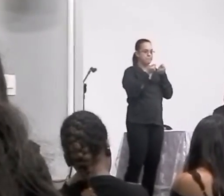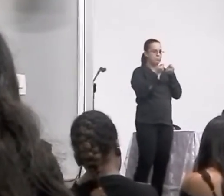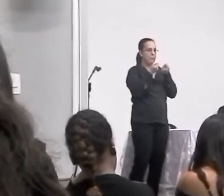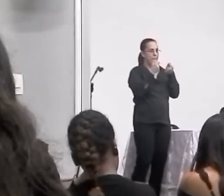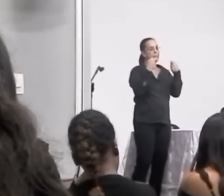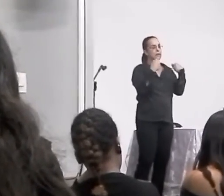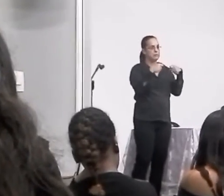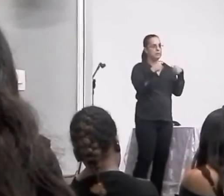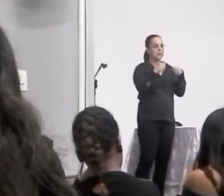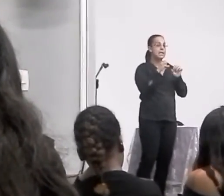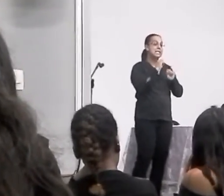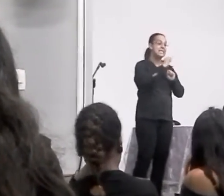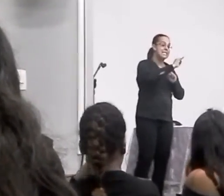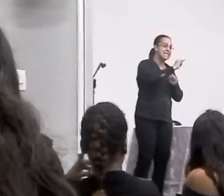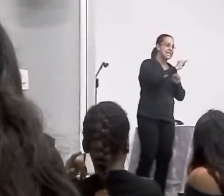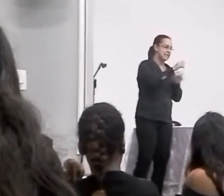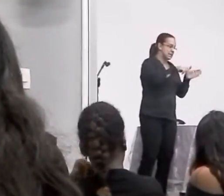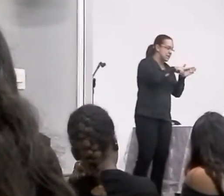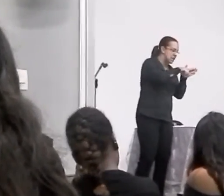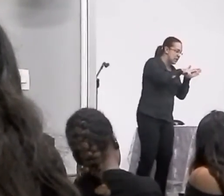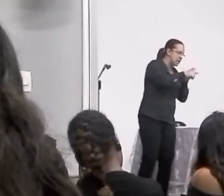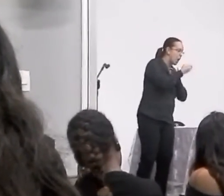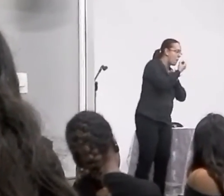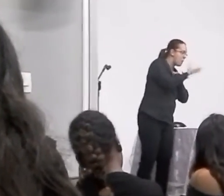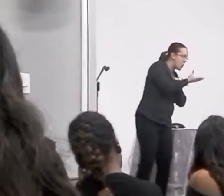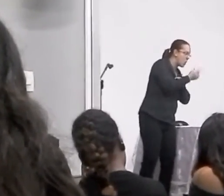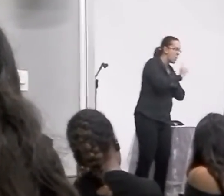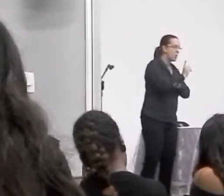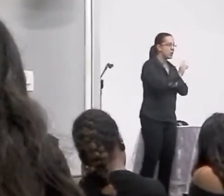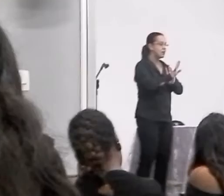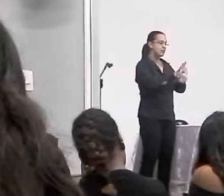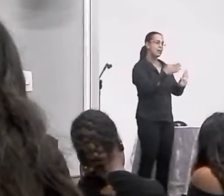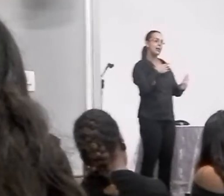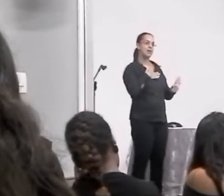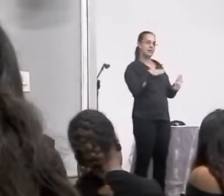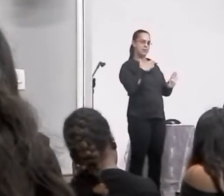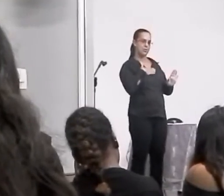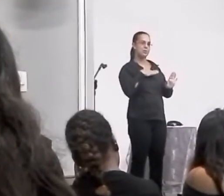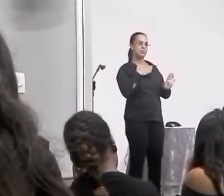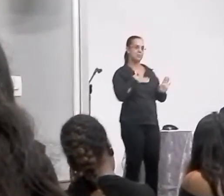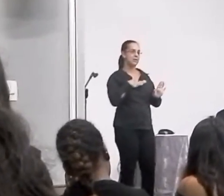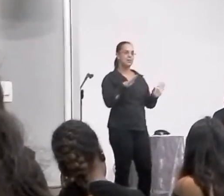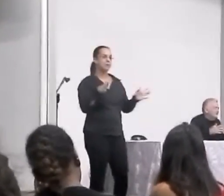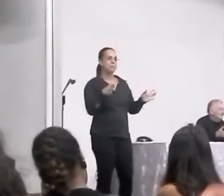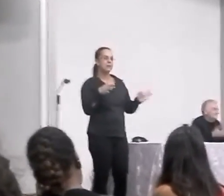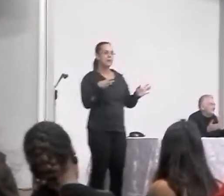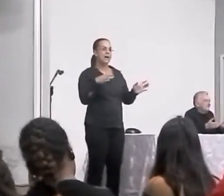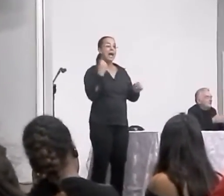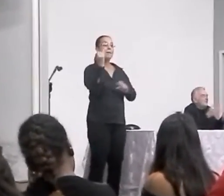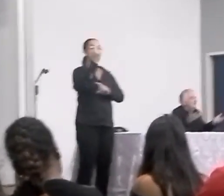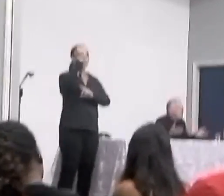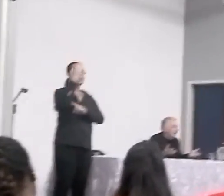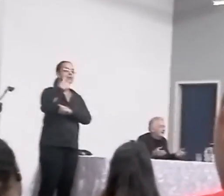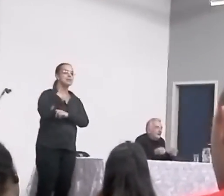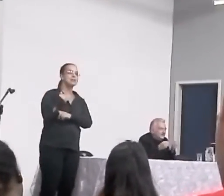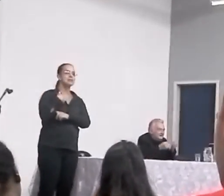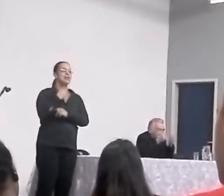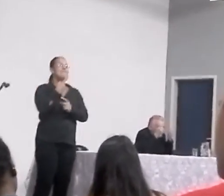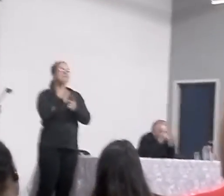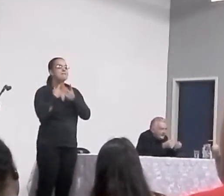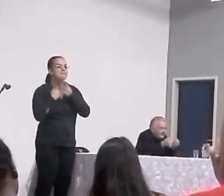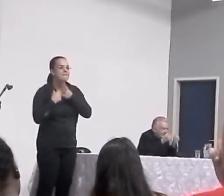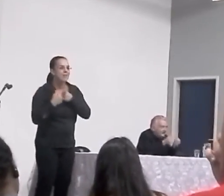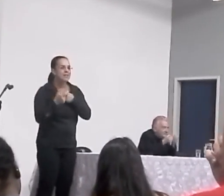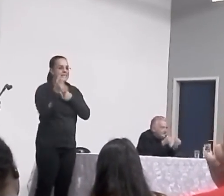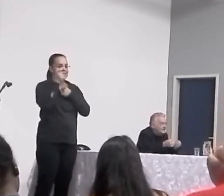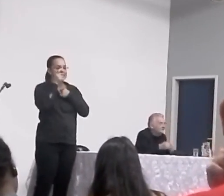isso vamos ver, mas aquela modéstia, então eu vou fazer uma coisa pequena, como é assim, está complicado.